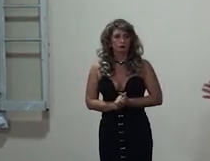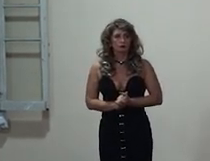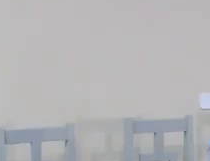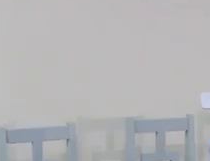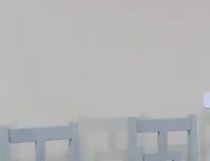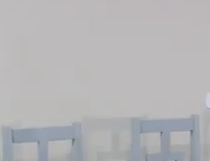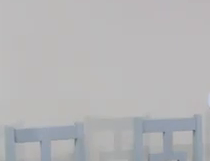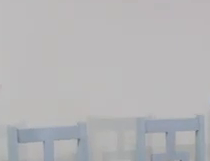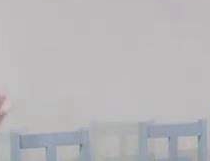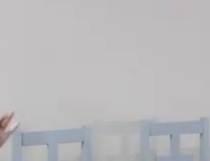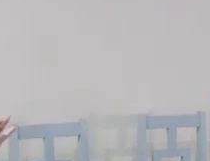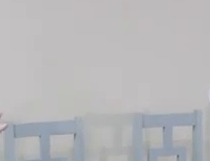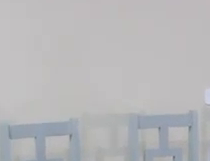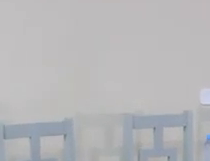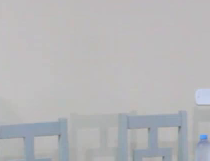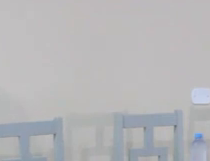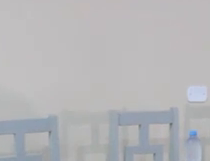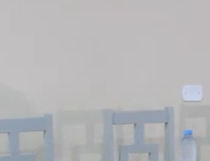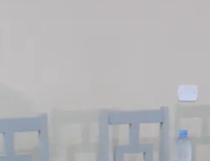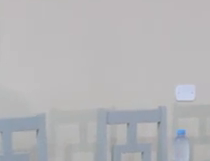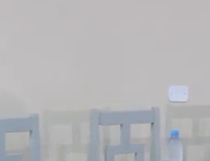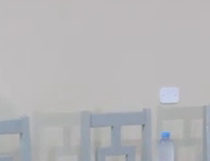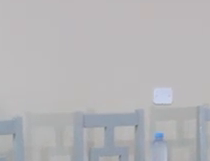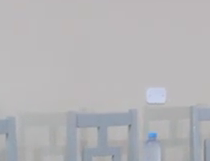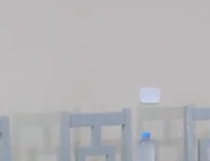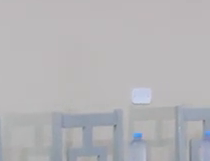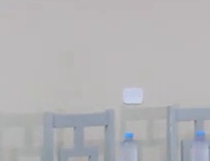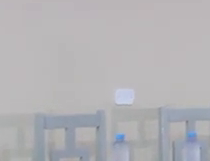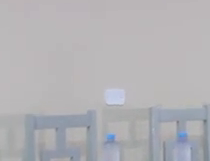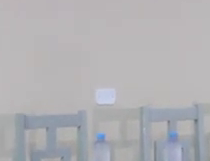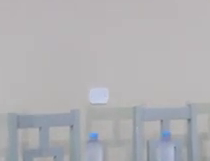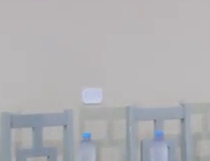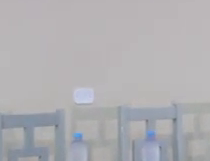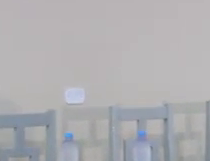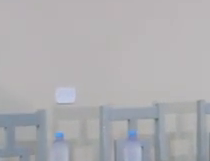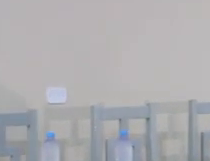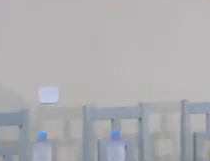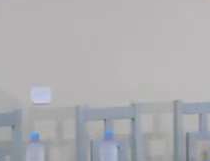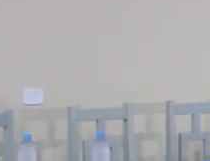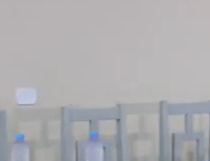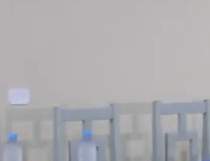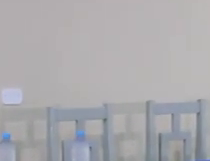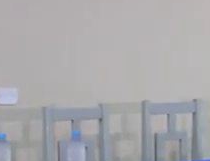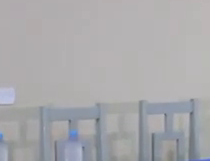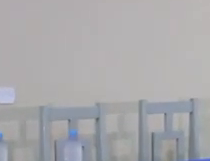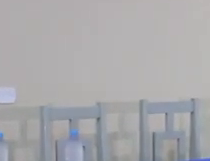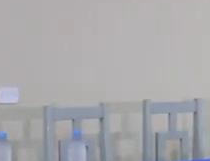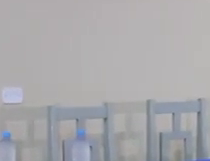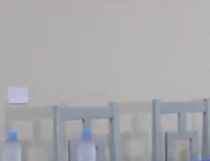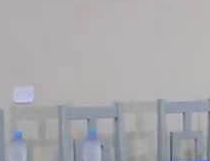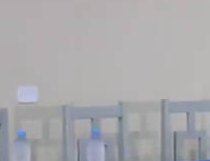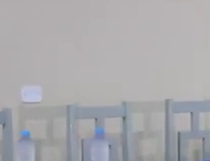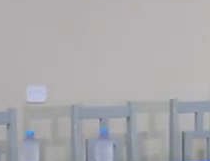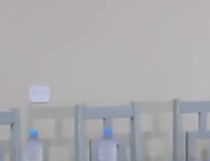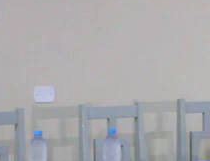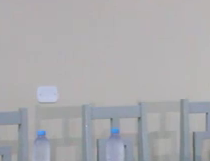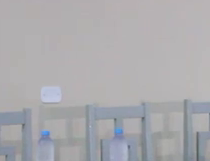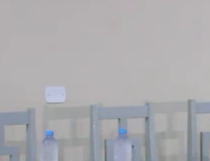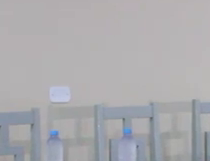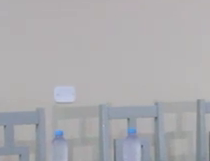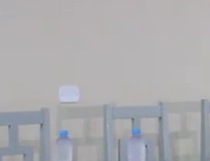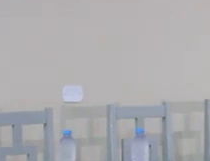Feito isso, nós temos que realmente procurar parcerias importantes. E ontem, através do meu